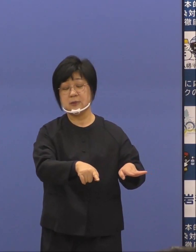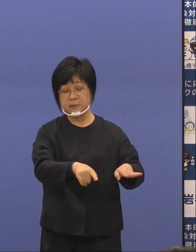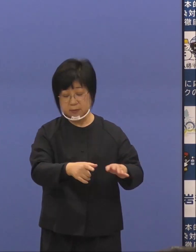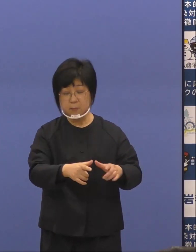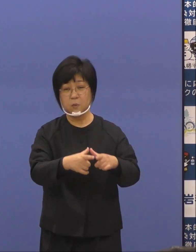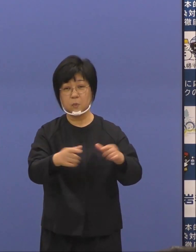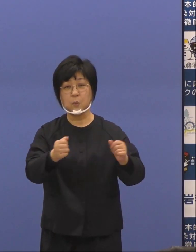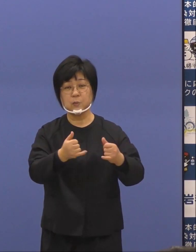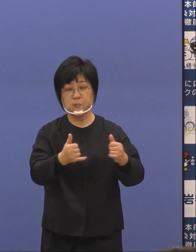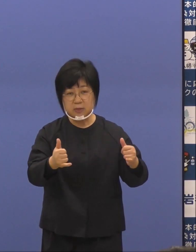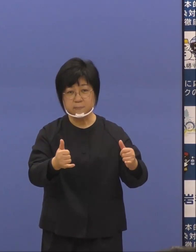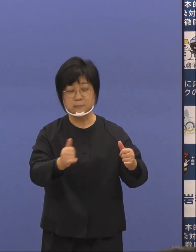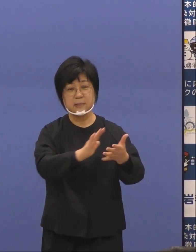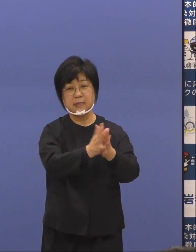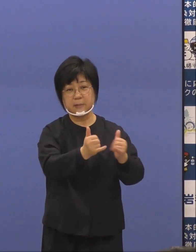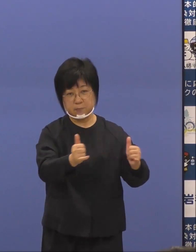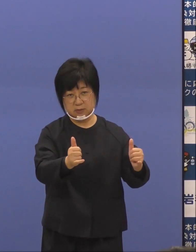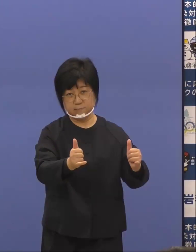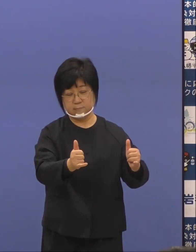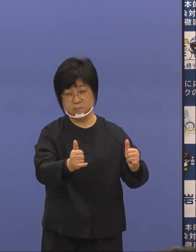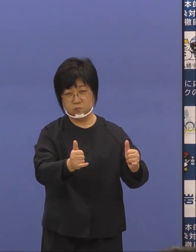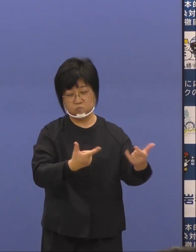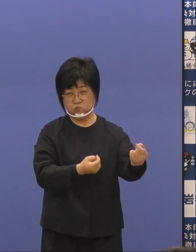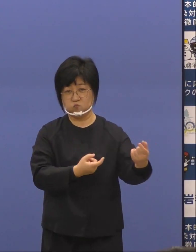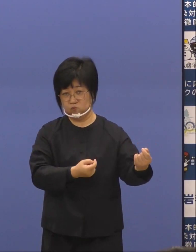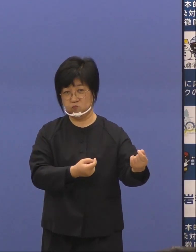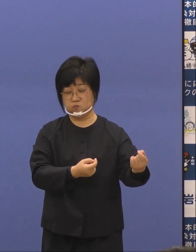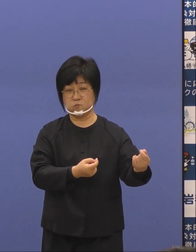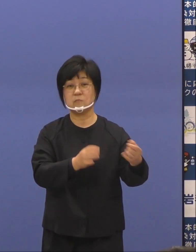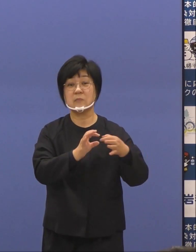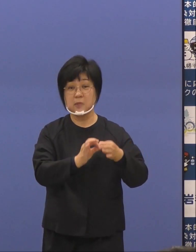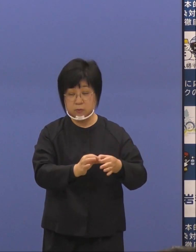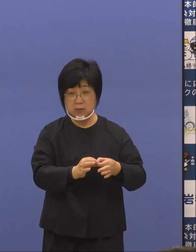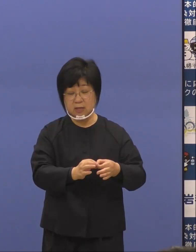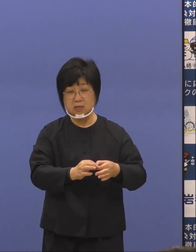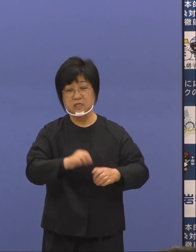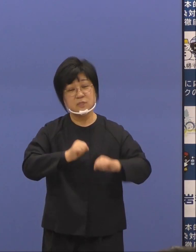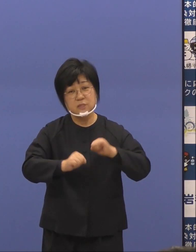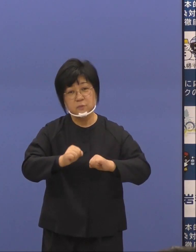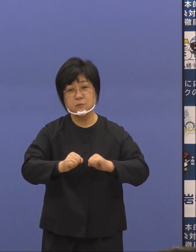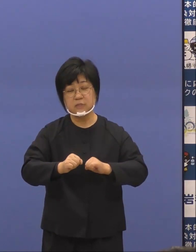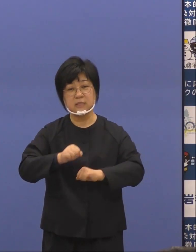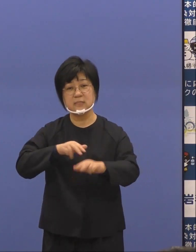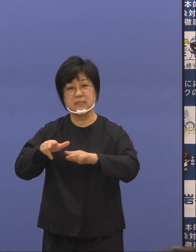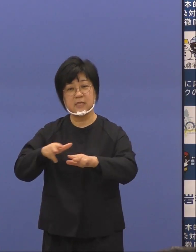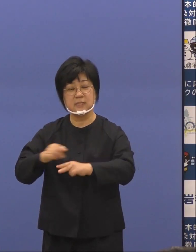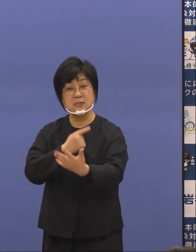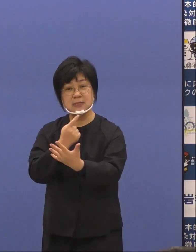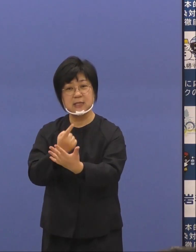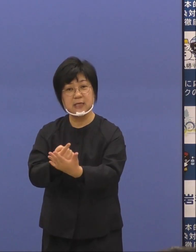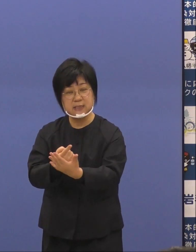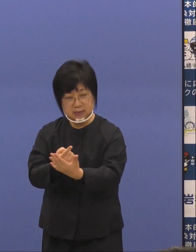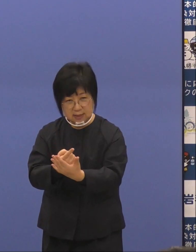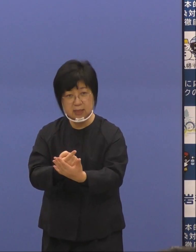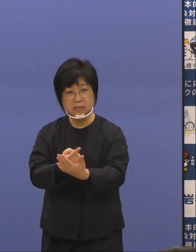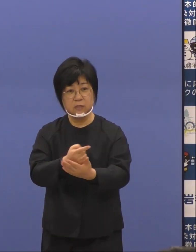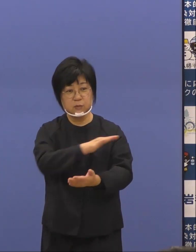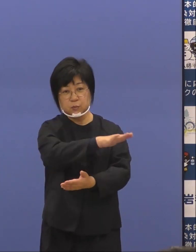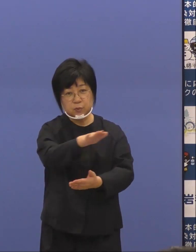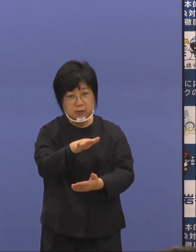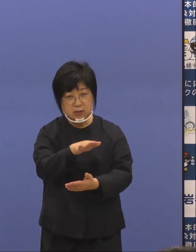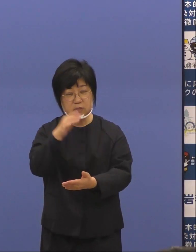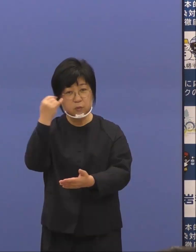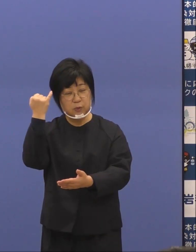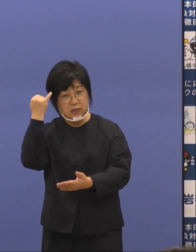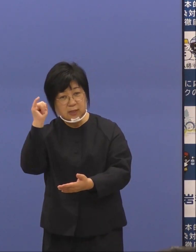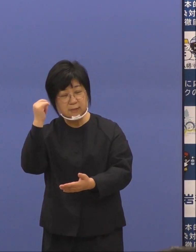民県民なわけですから、そういう人たちが自由に政治に参加してその人たちの思いをきちっと形